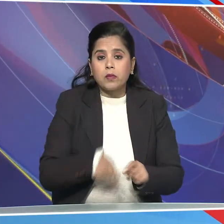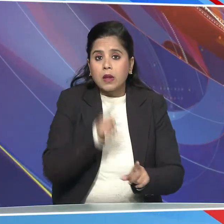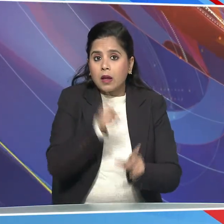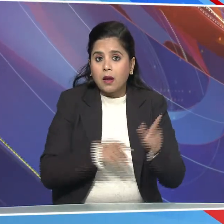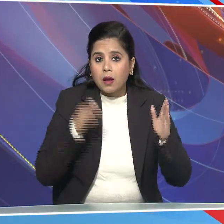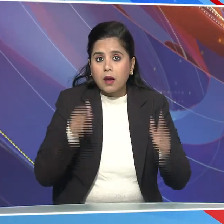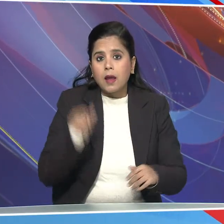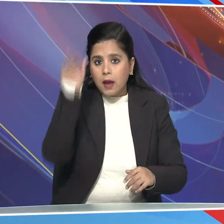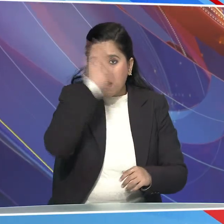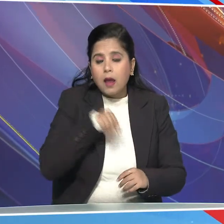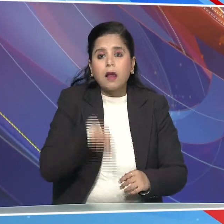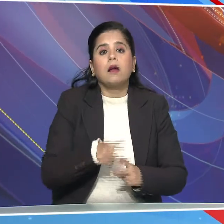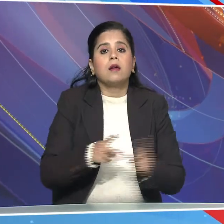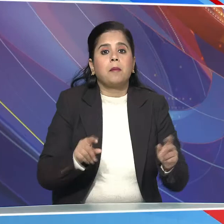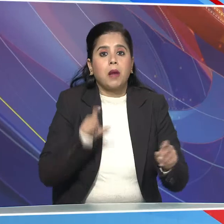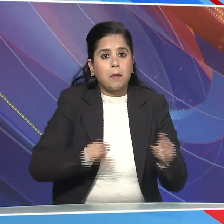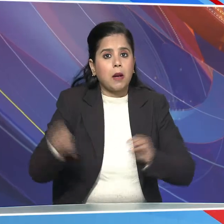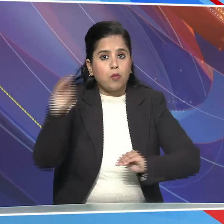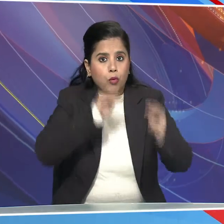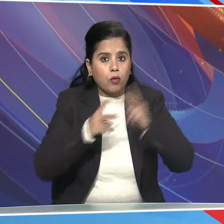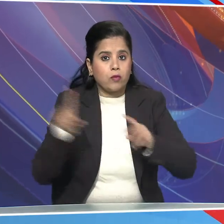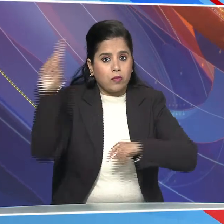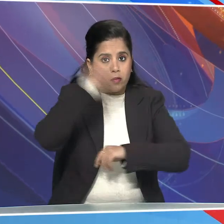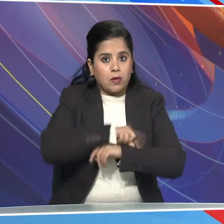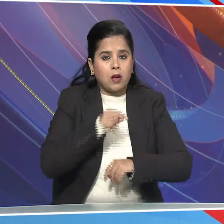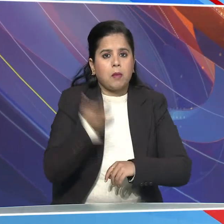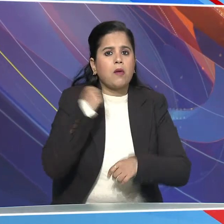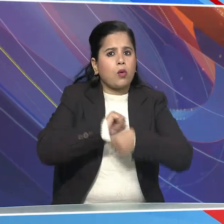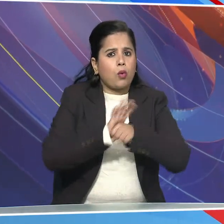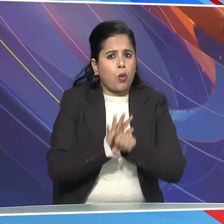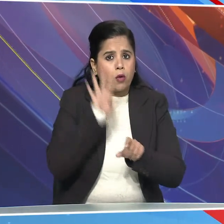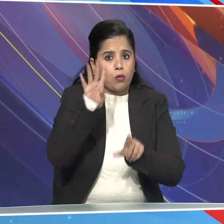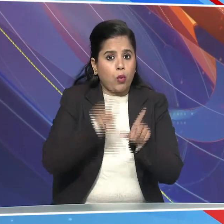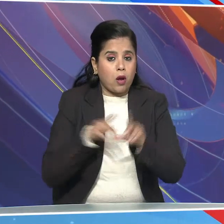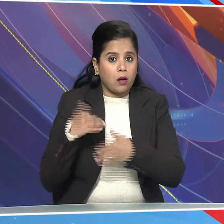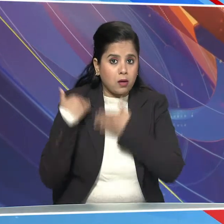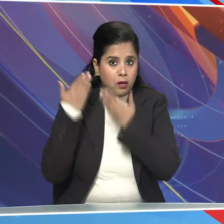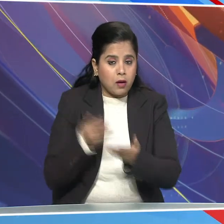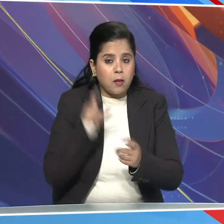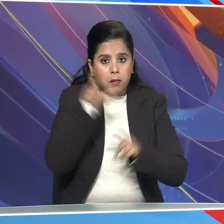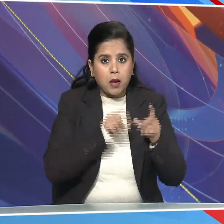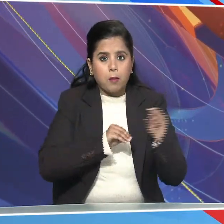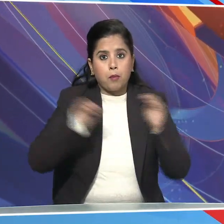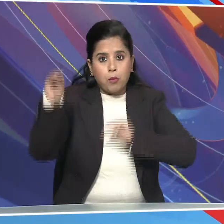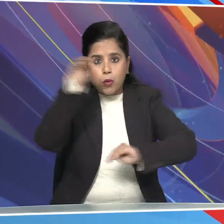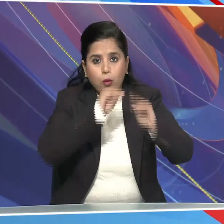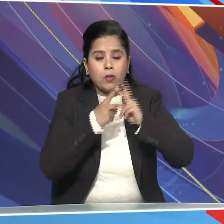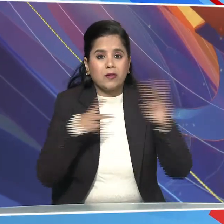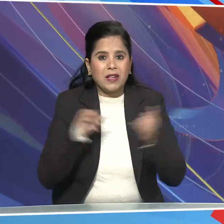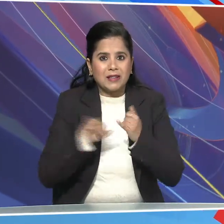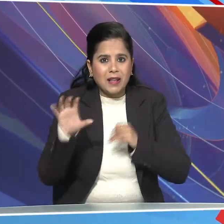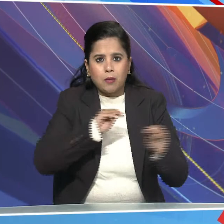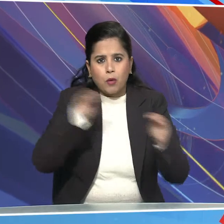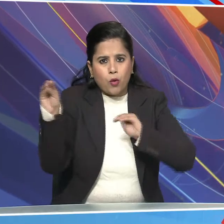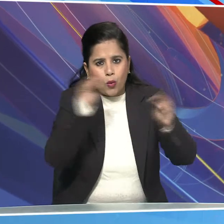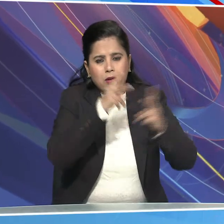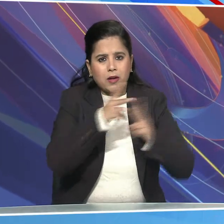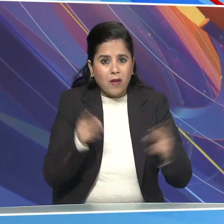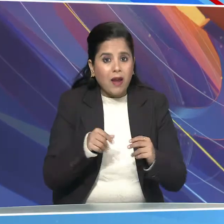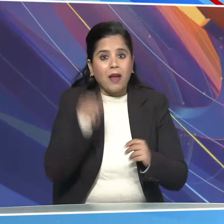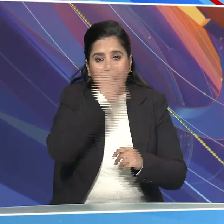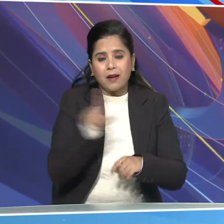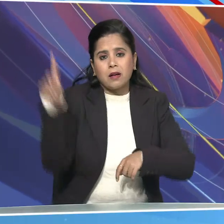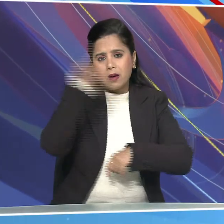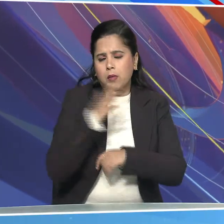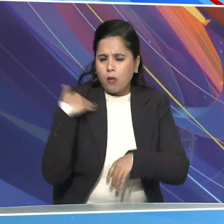प्रवासी दिवस में भागीदार राज्य है कोर्ट के कारण 4 वर्ष के उपरांत प्रवासी भारतीय दिवस का आयोजन किया जा